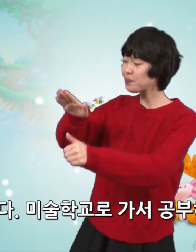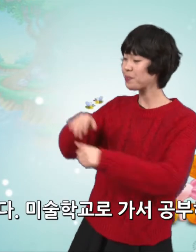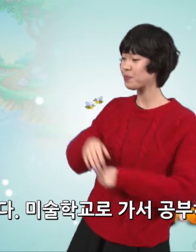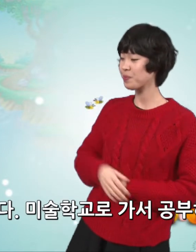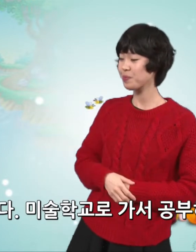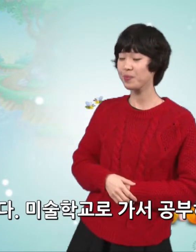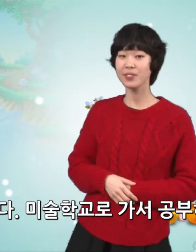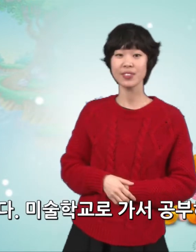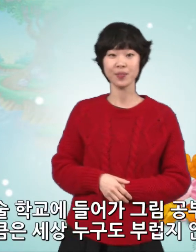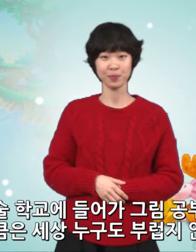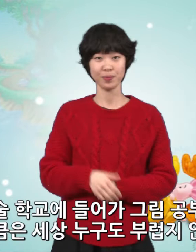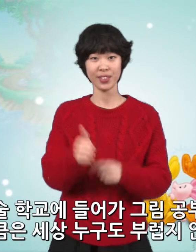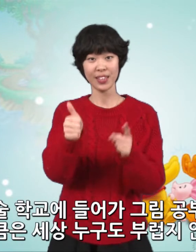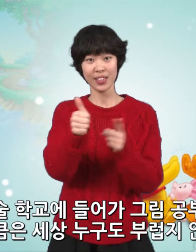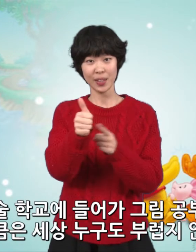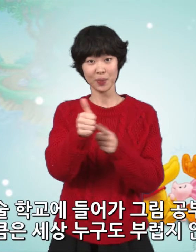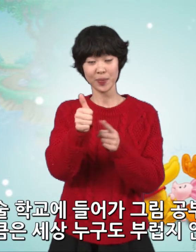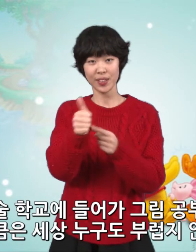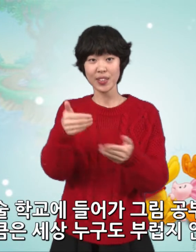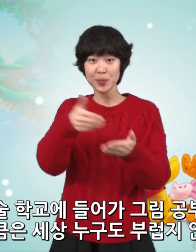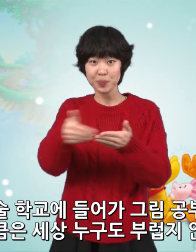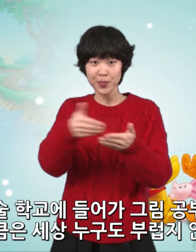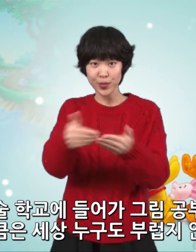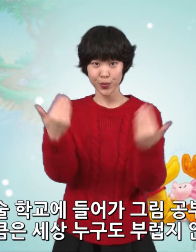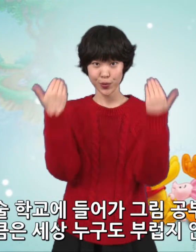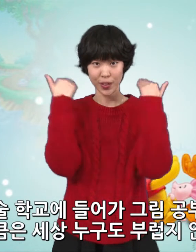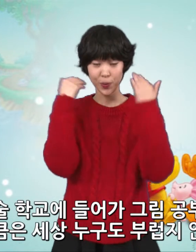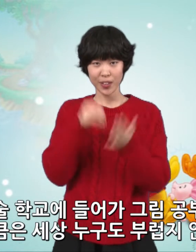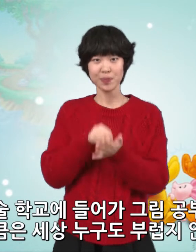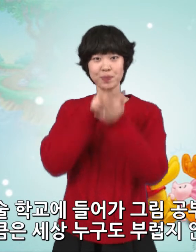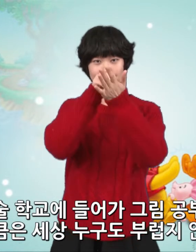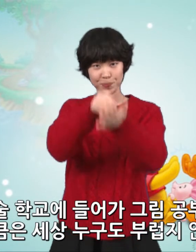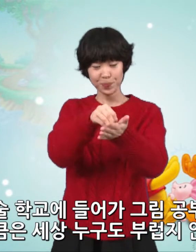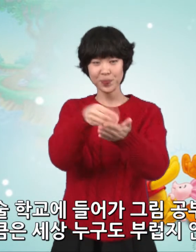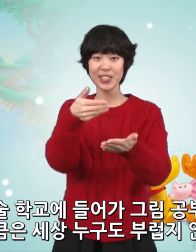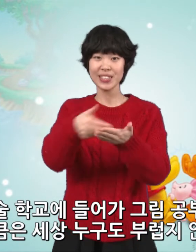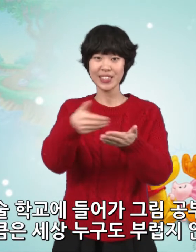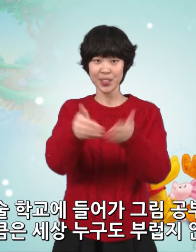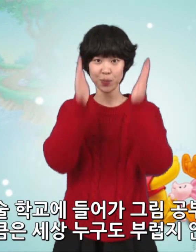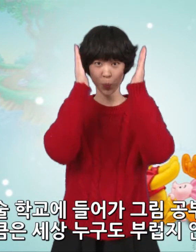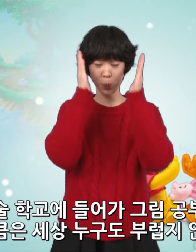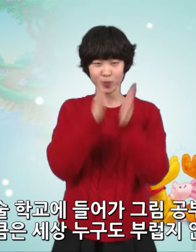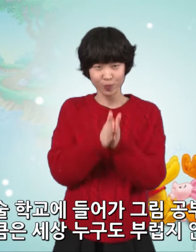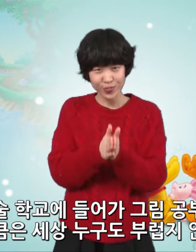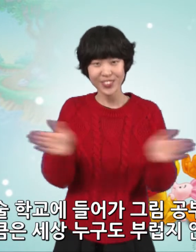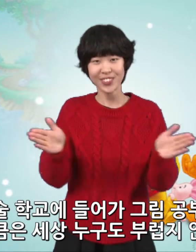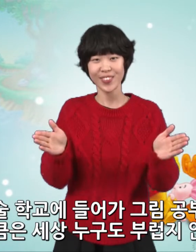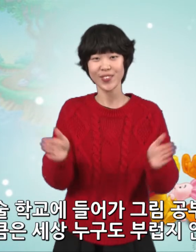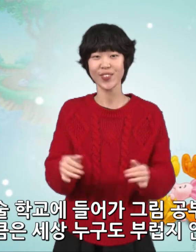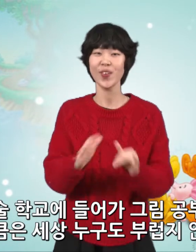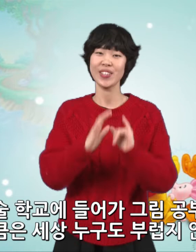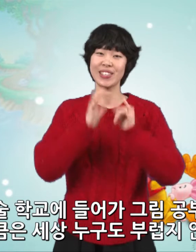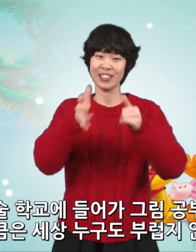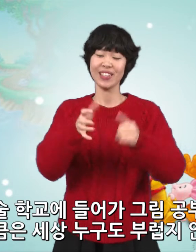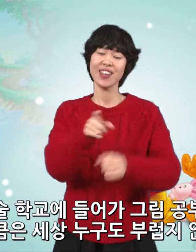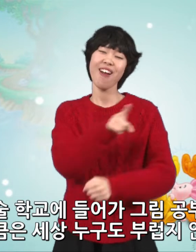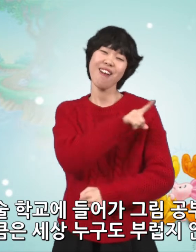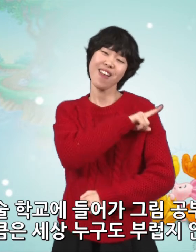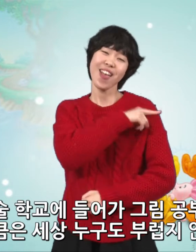괜찮단다. 미술학교로 가서 공부하구나. 월트는 미술학교에 들어가 그림 공부를 시작했고 그 순간만큼은 세상